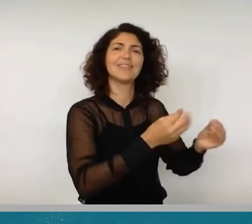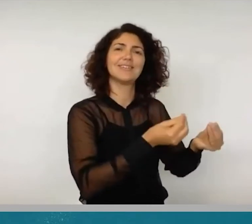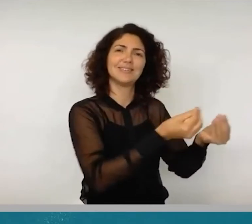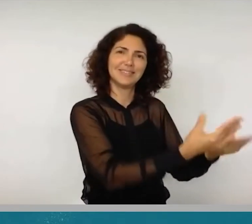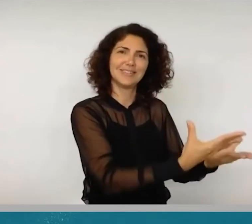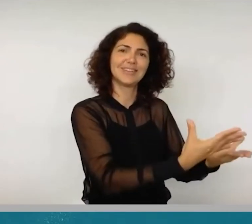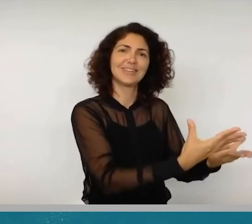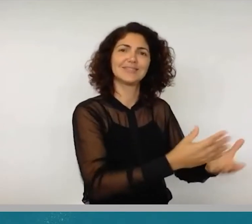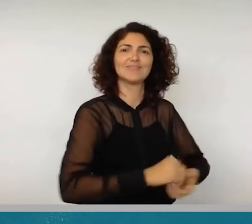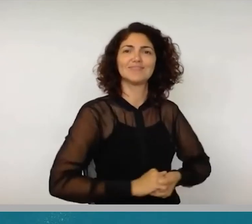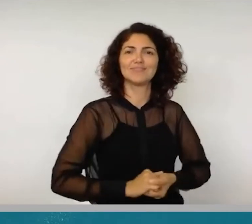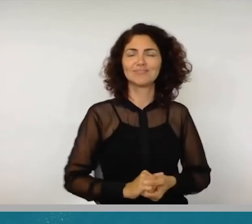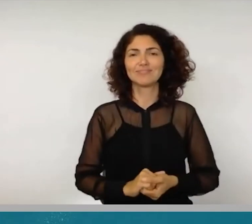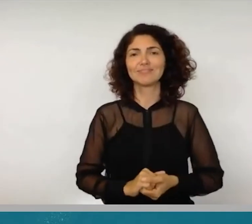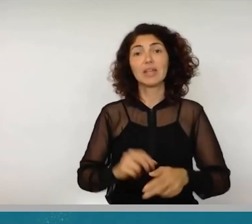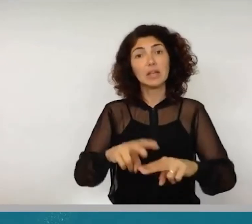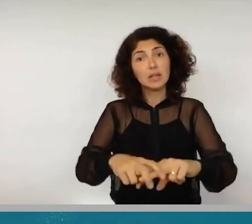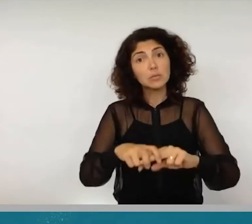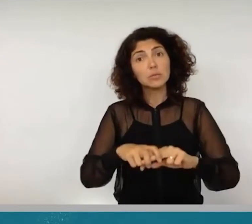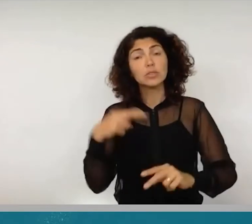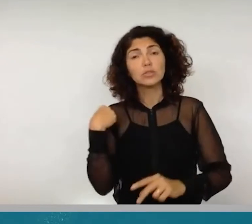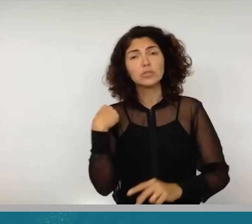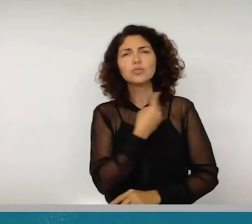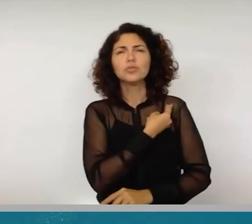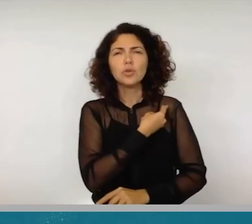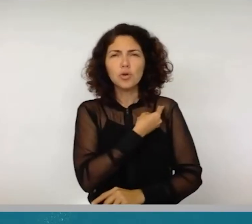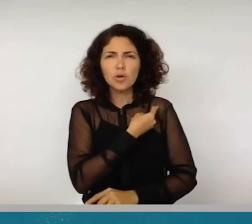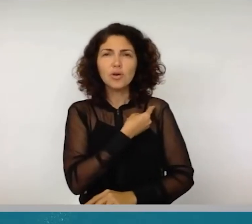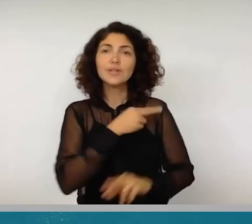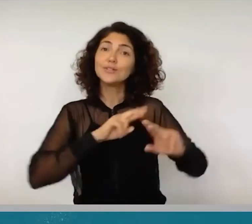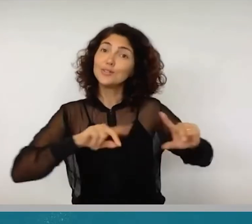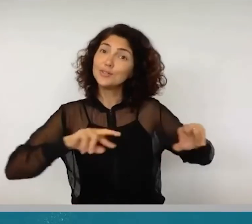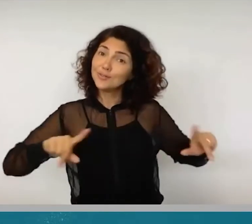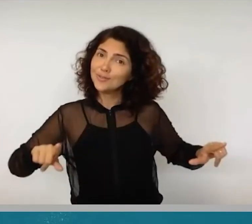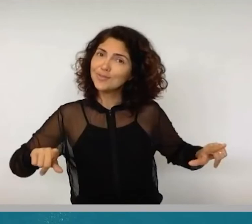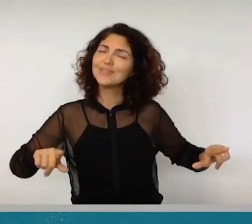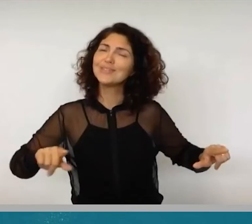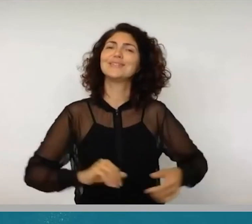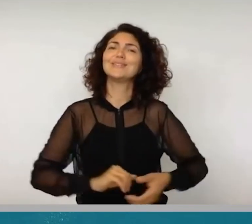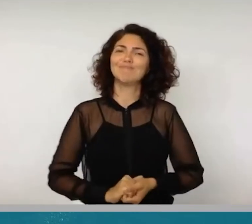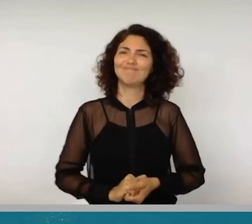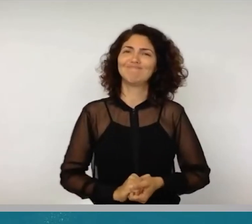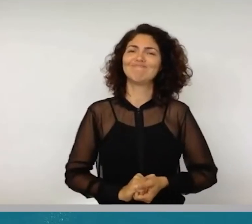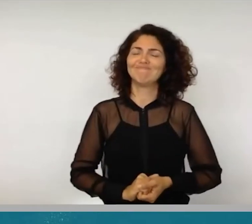nós somos o povo do reino dos céus.